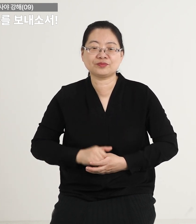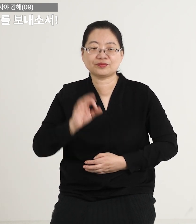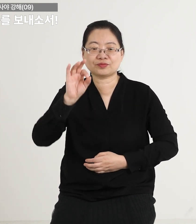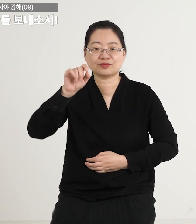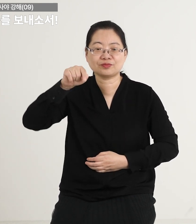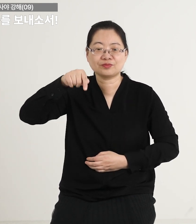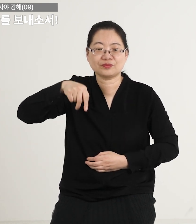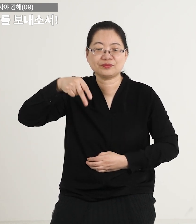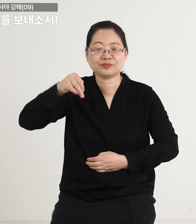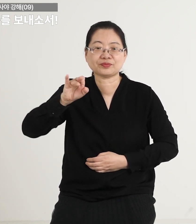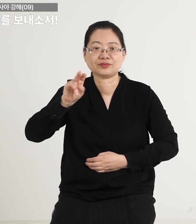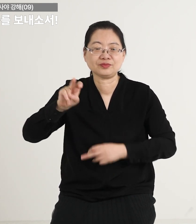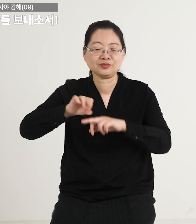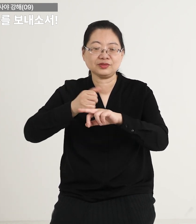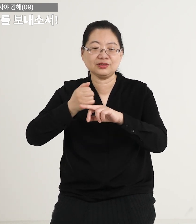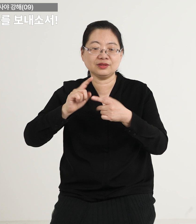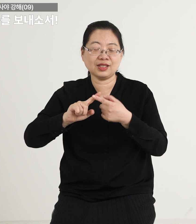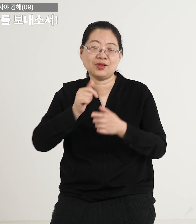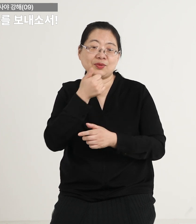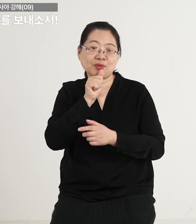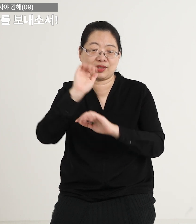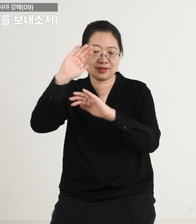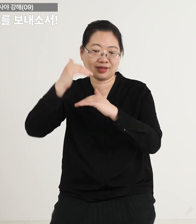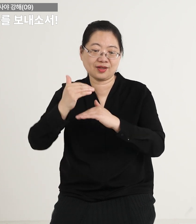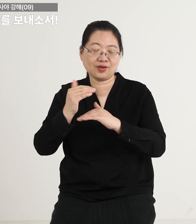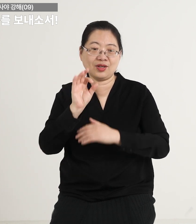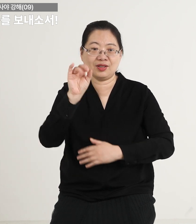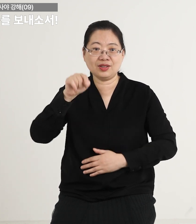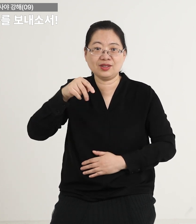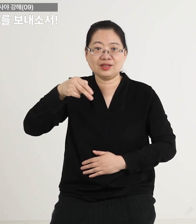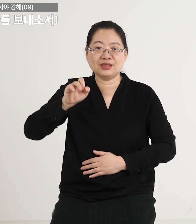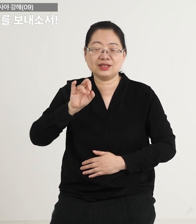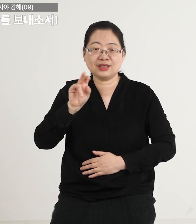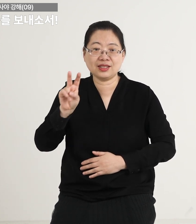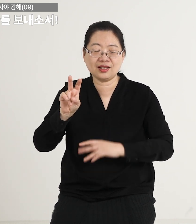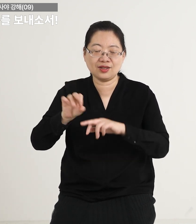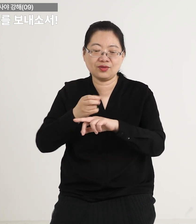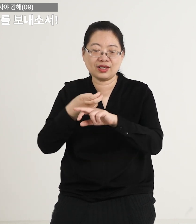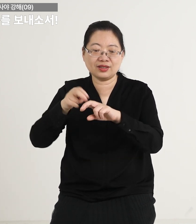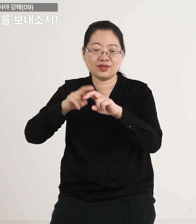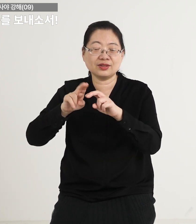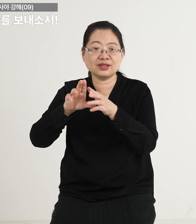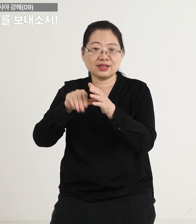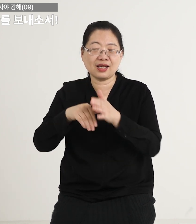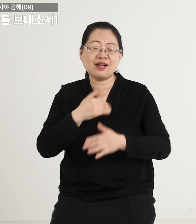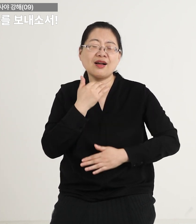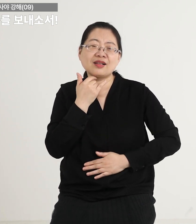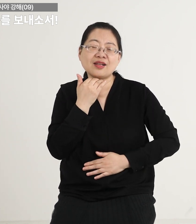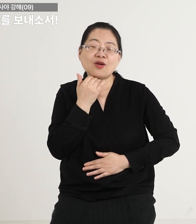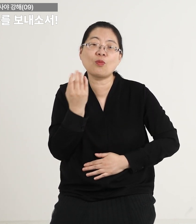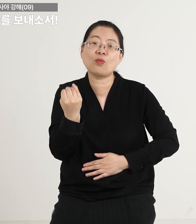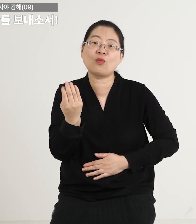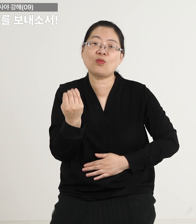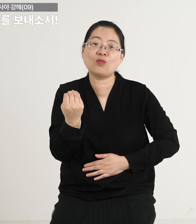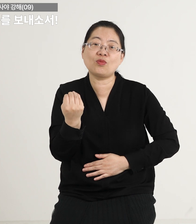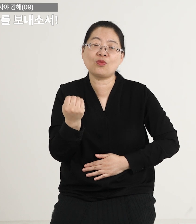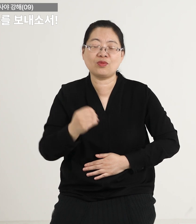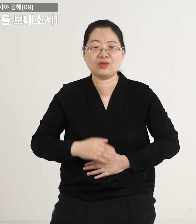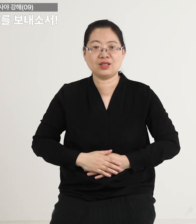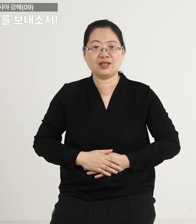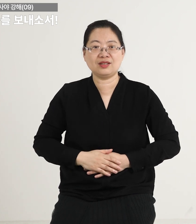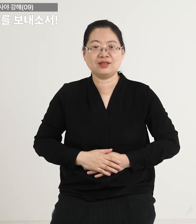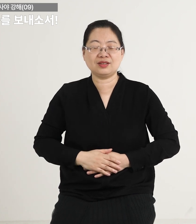우시야 왕에 대한 소개예요. 우시야가 왕위에 오를 때의 나이가 몇 살입니까?